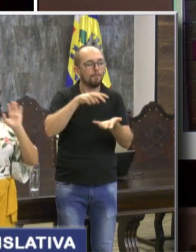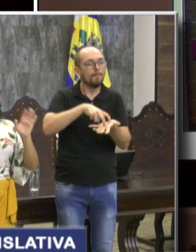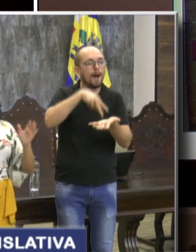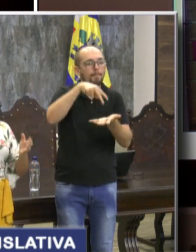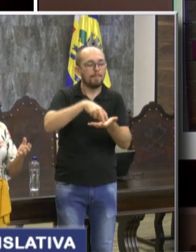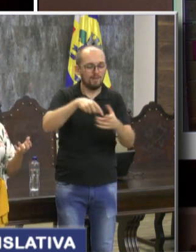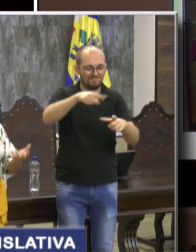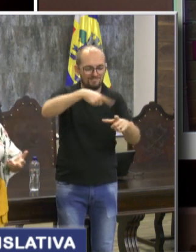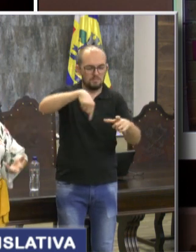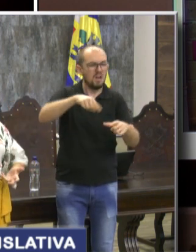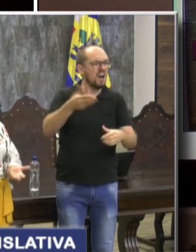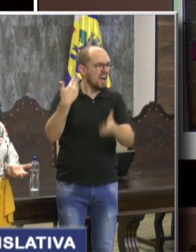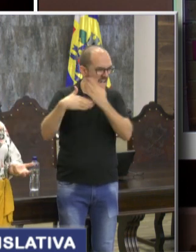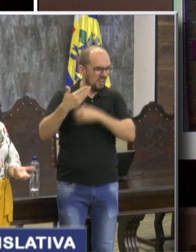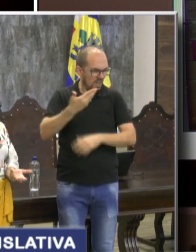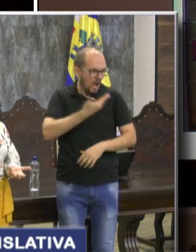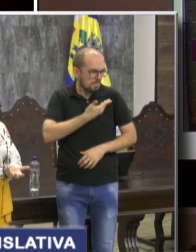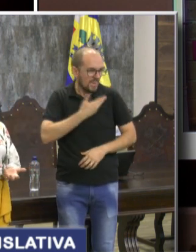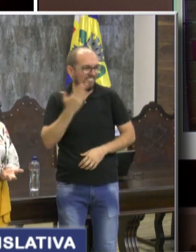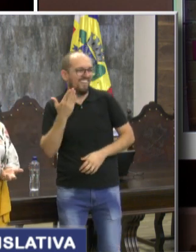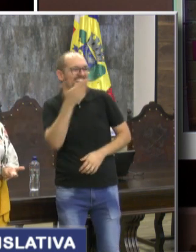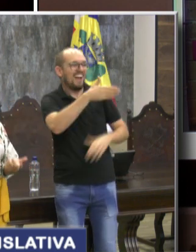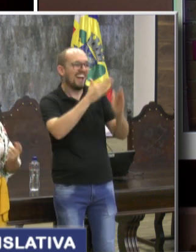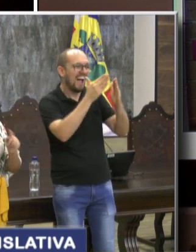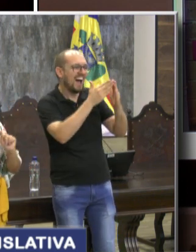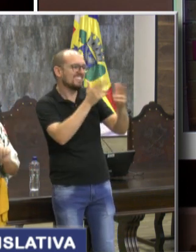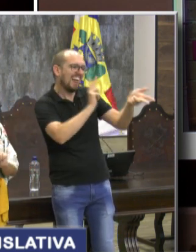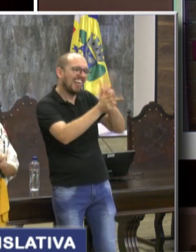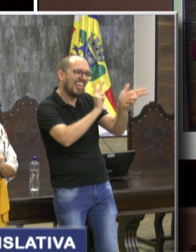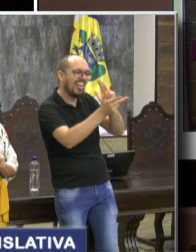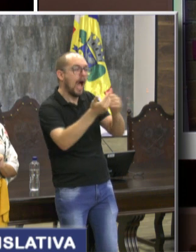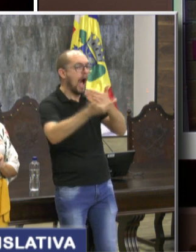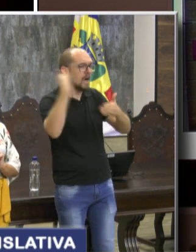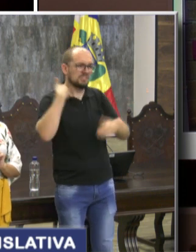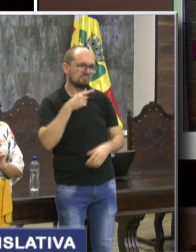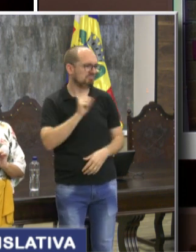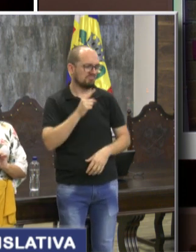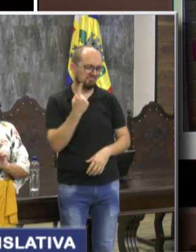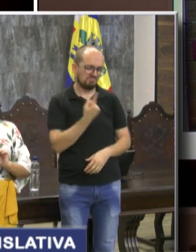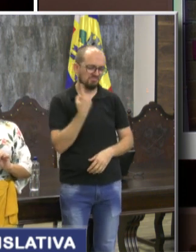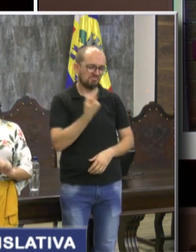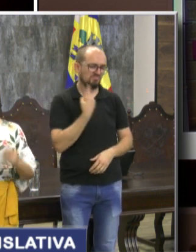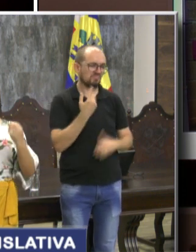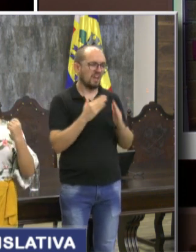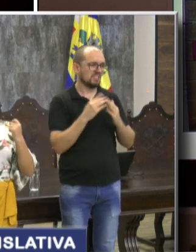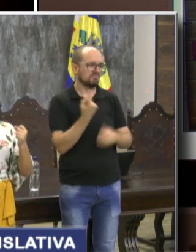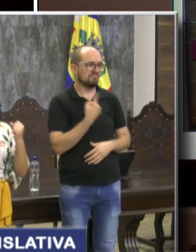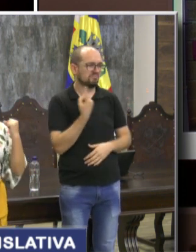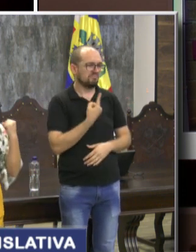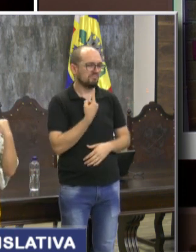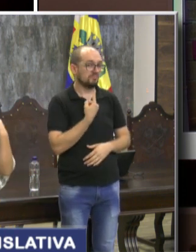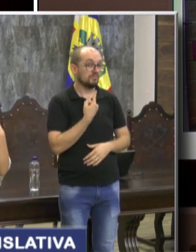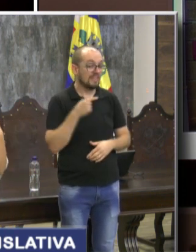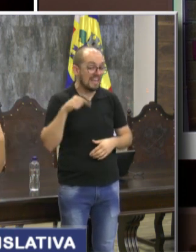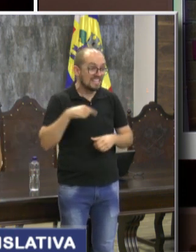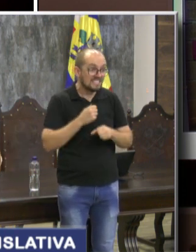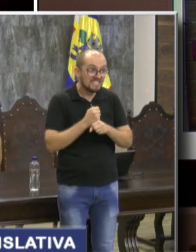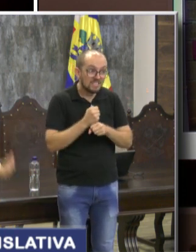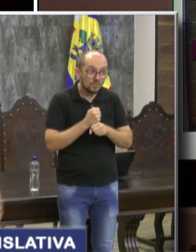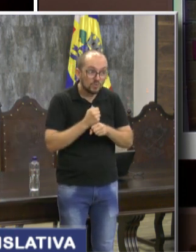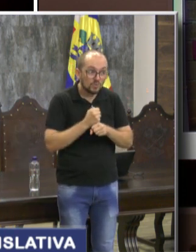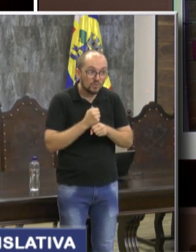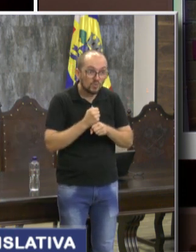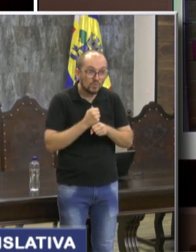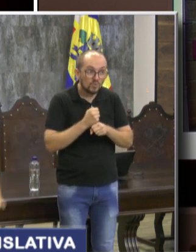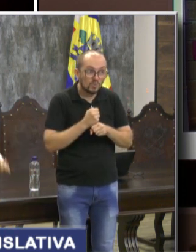ele nunca teve amigos que foram na casa dele, né? E esse ano, a gente correu na Special Olympics